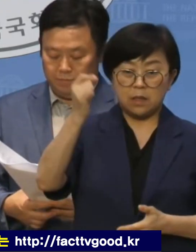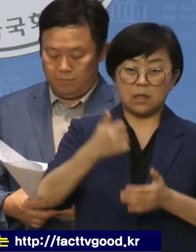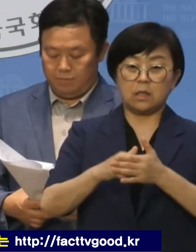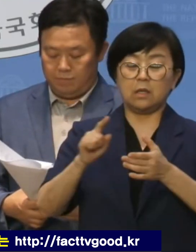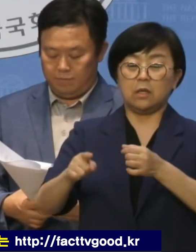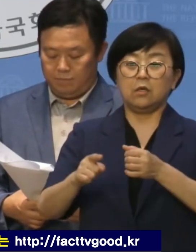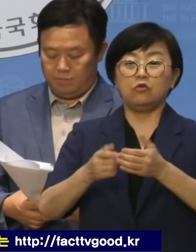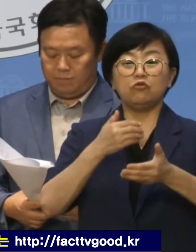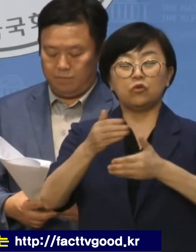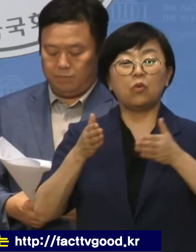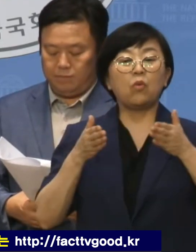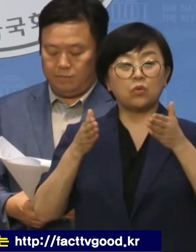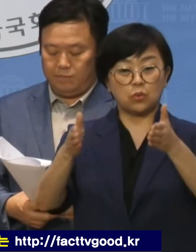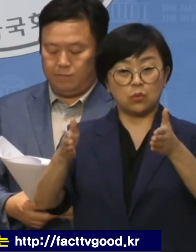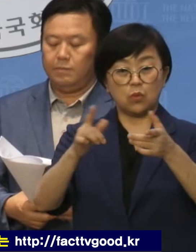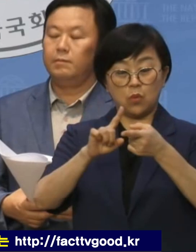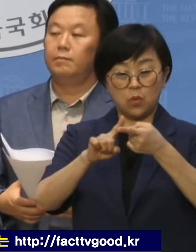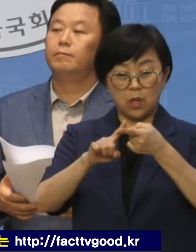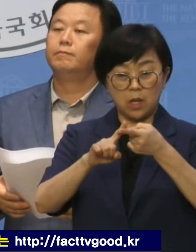하루속히 유통고속도로가,